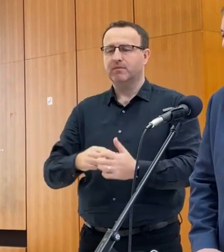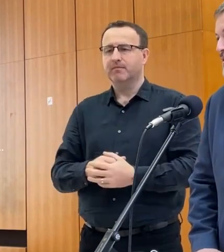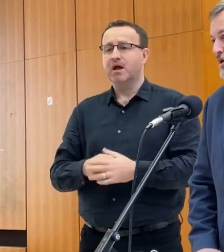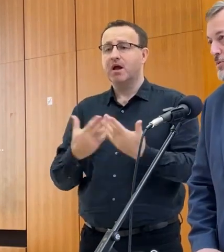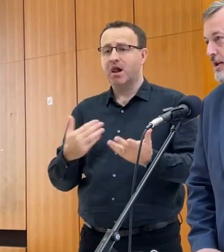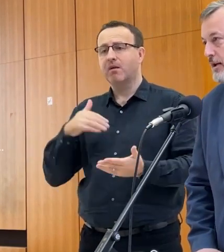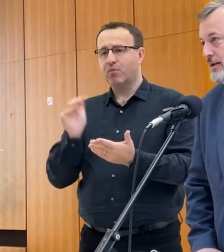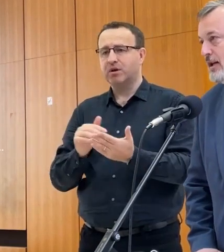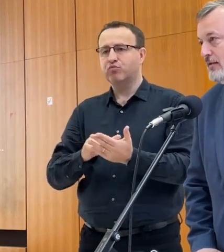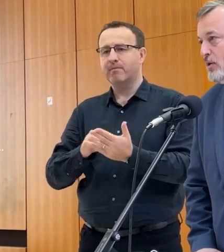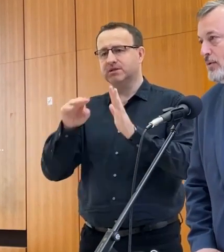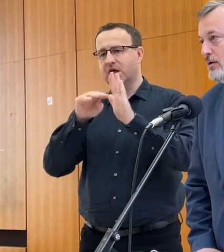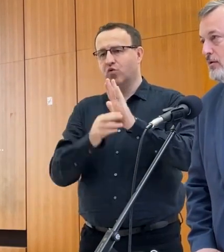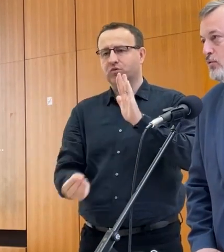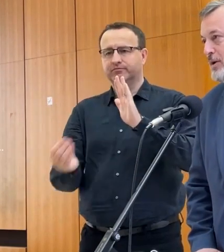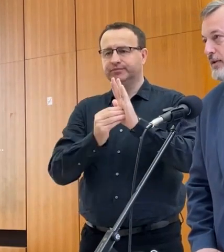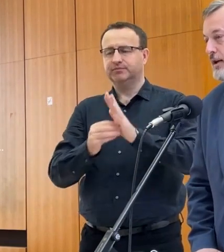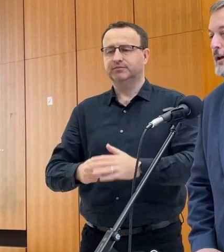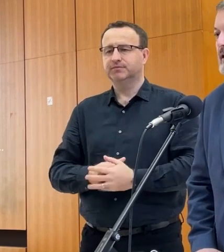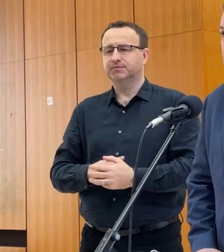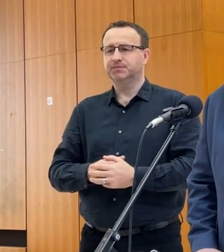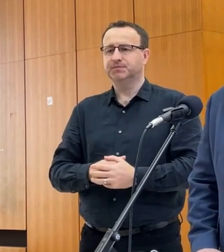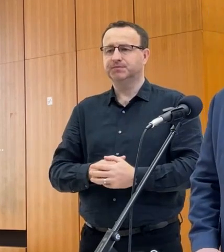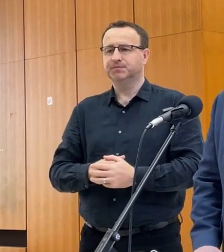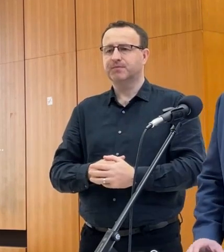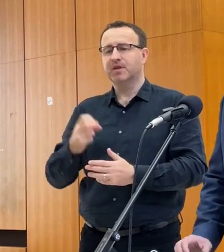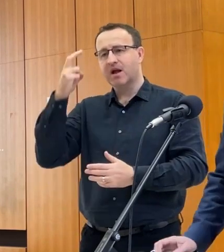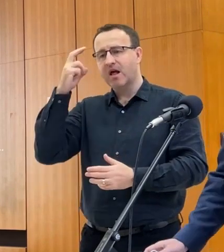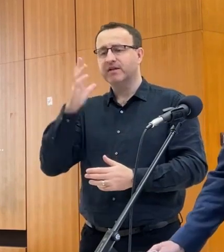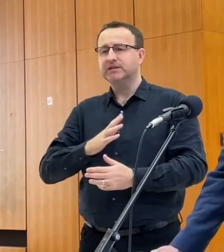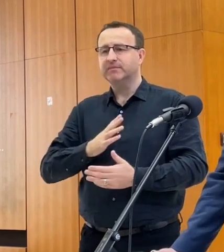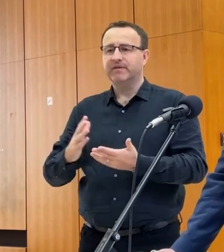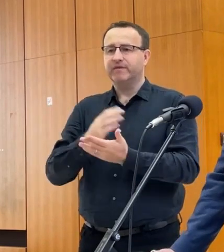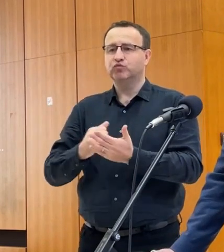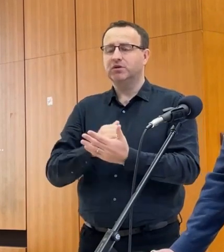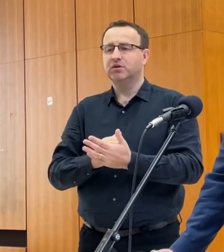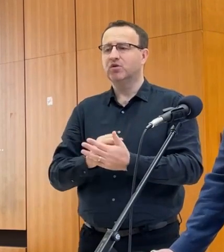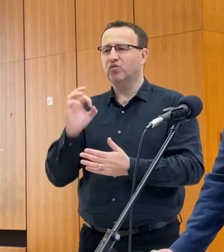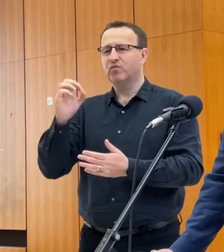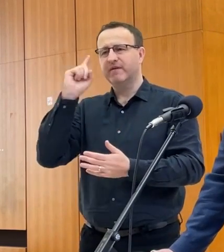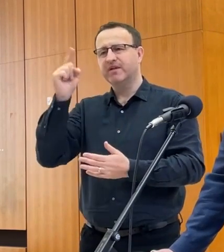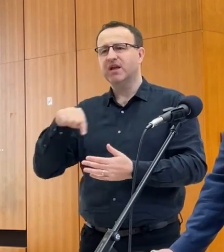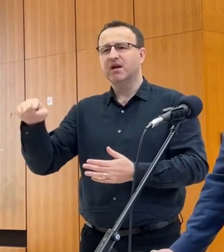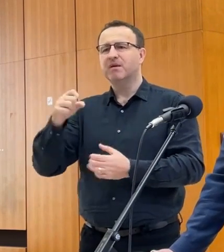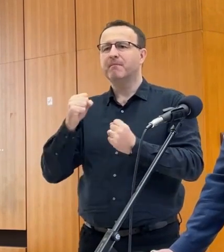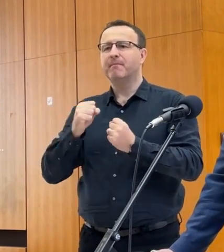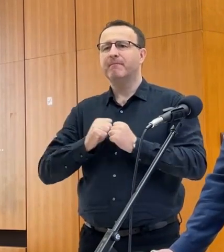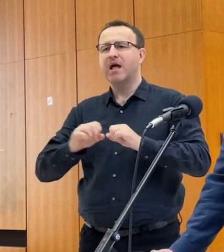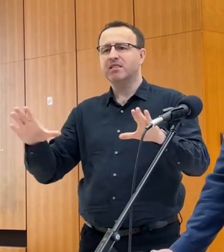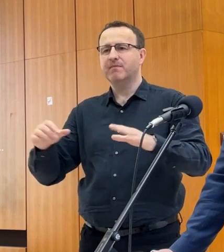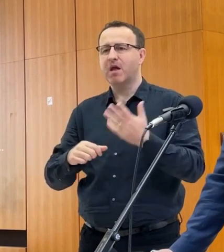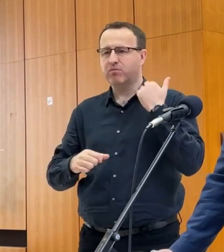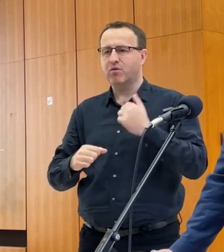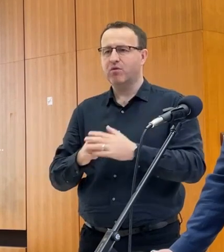ale potrebujeme to mať aj legislatívne upravené. Najmä chceme využiť, dobre viete, že vzhľadom na pandémiu